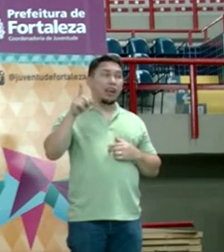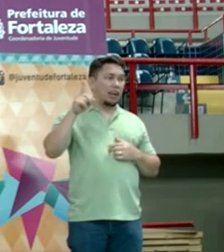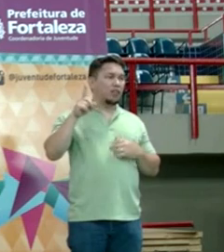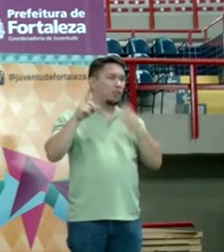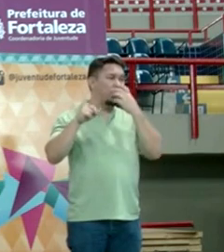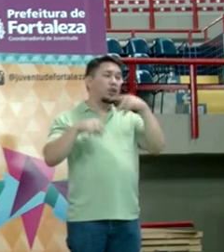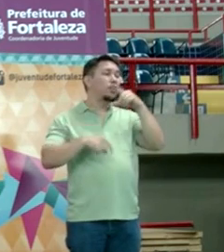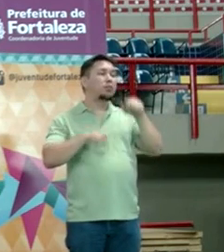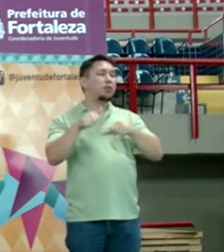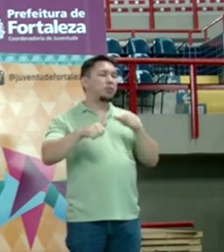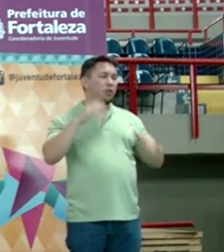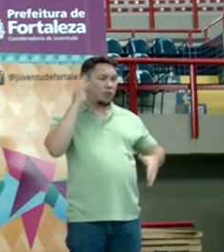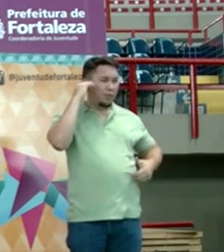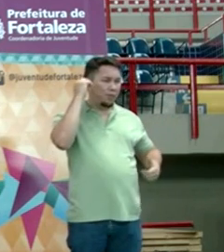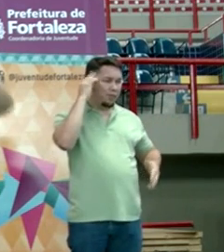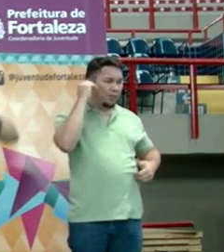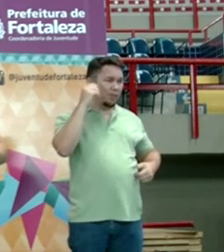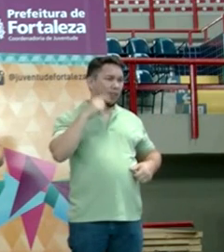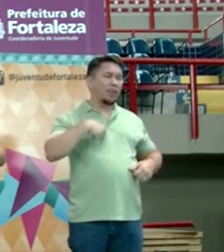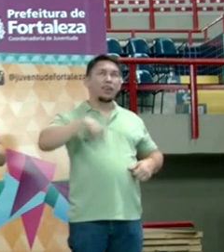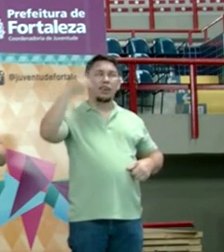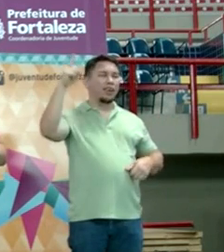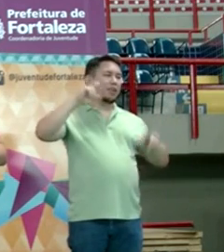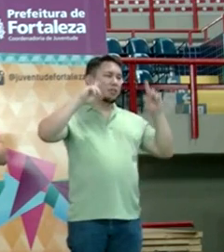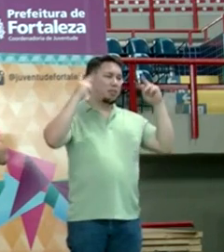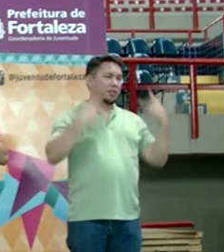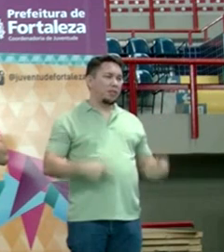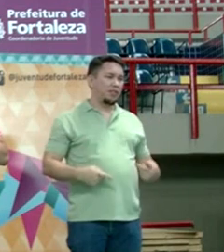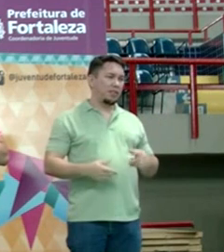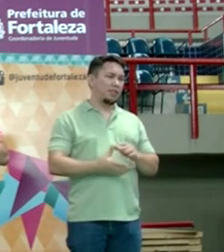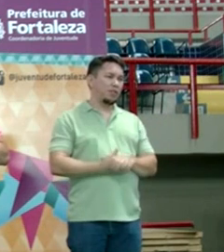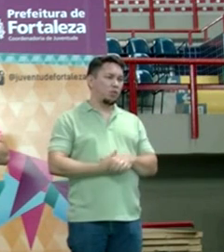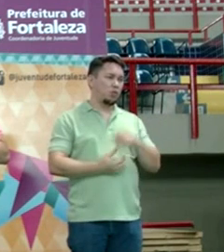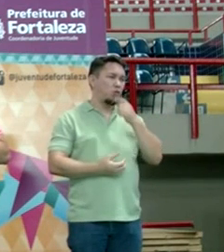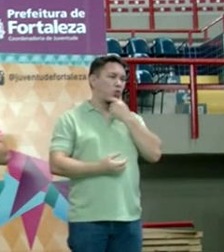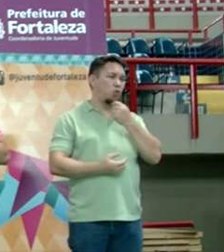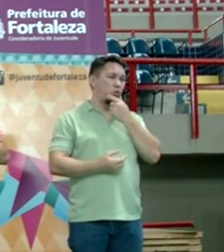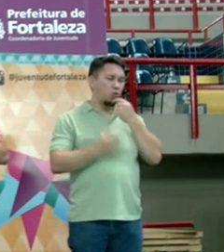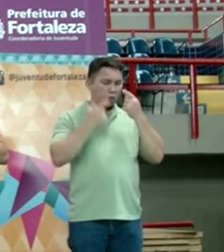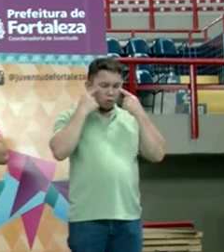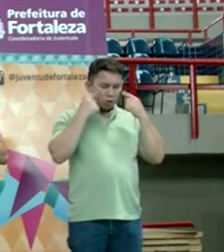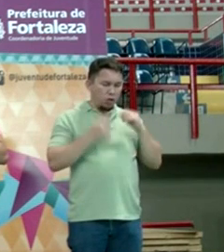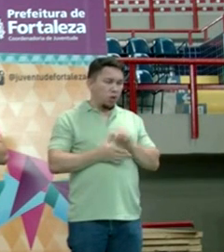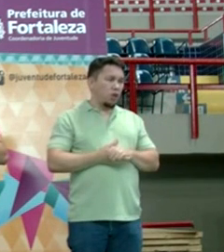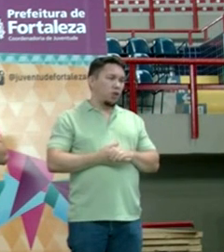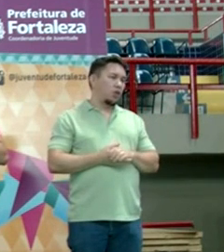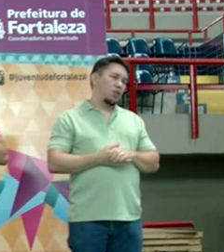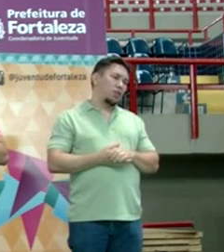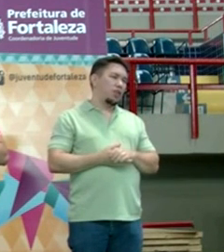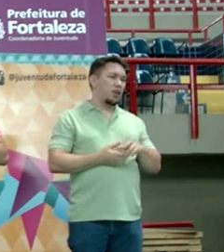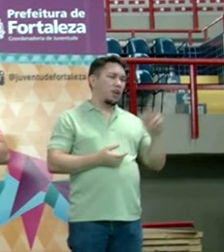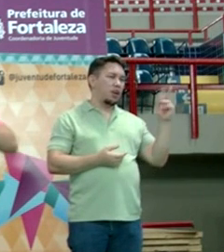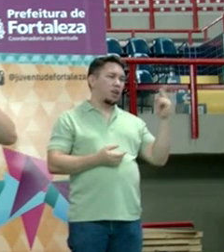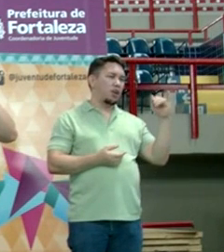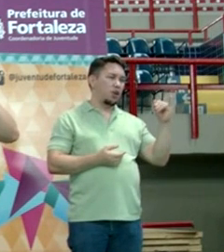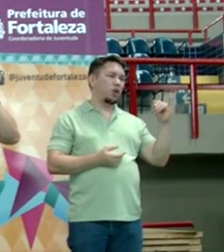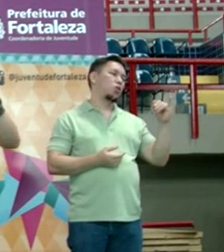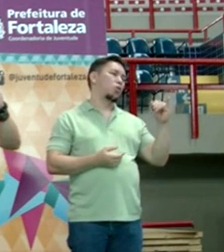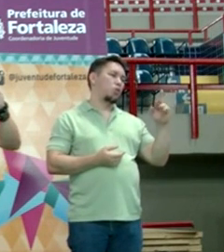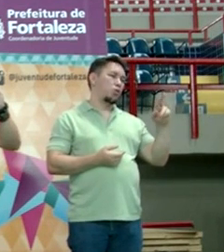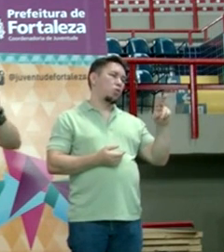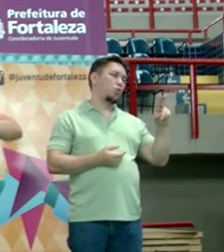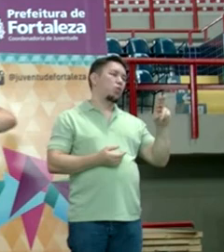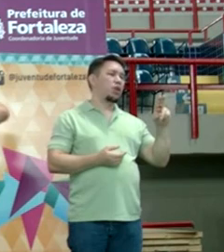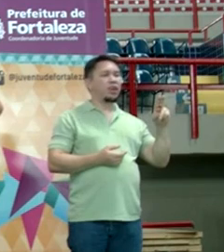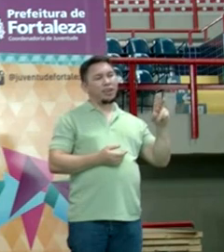chimpanzé. Depois mandaram um ser humano, Yuri Gagarin. Primeiro homem que chegou na órbita da Lua. Ainda